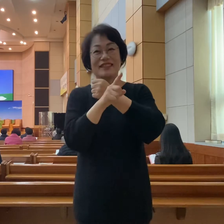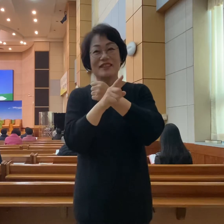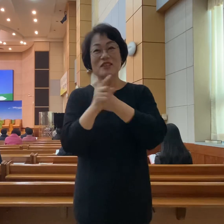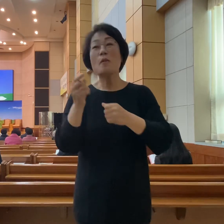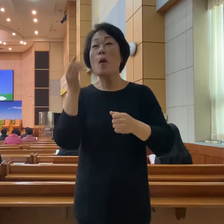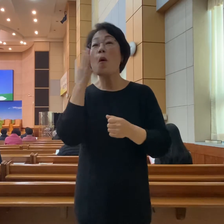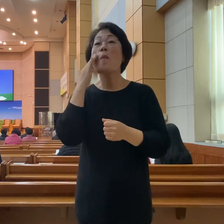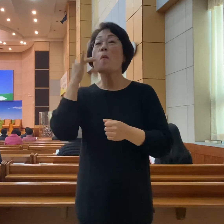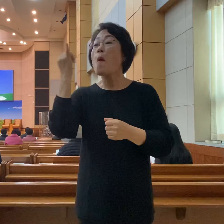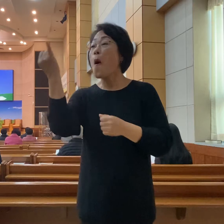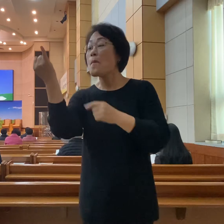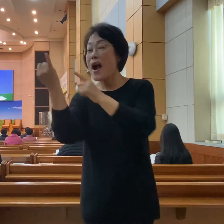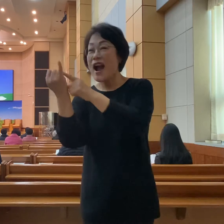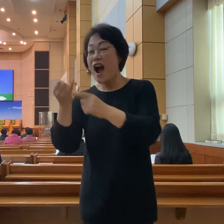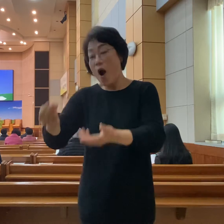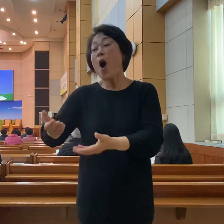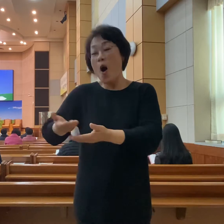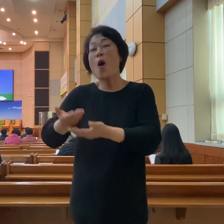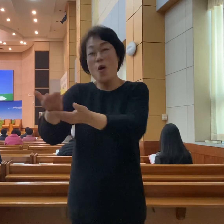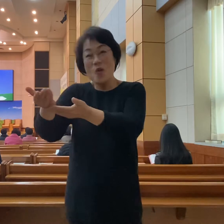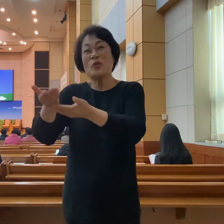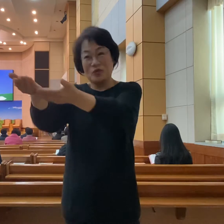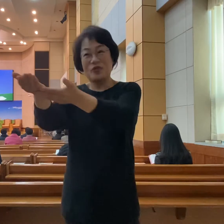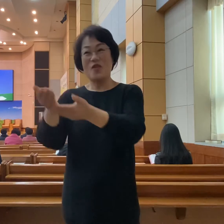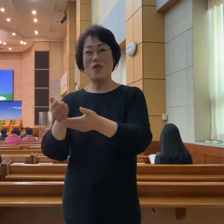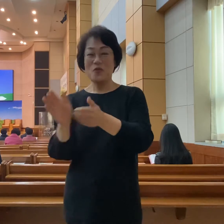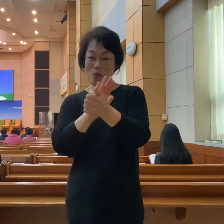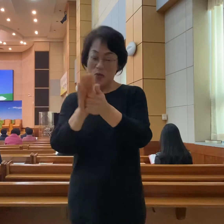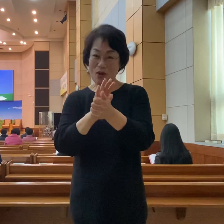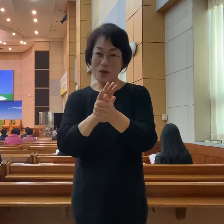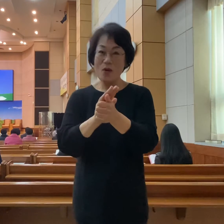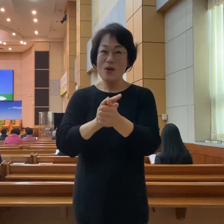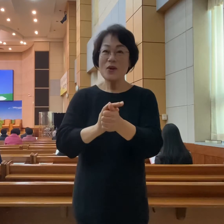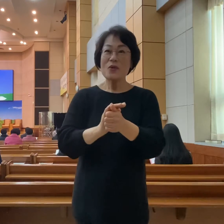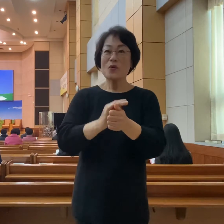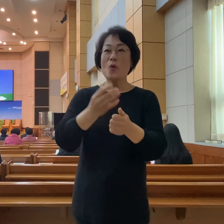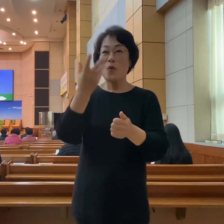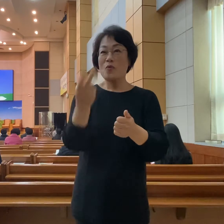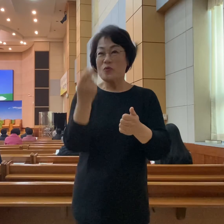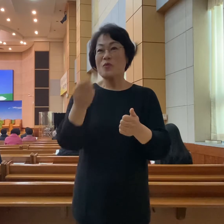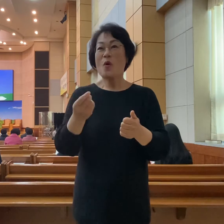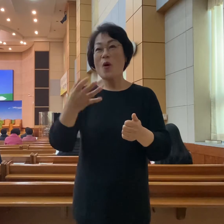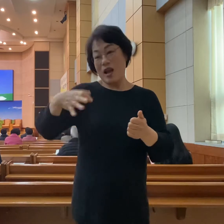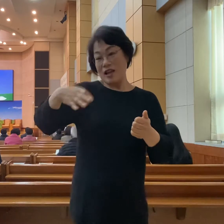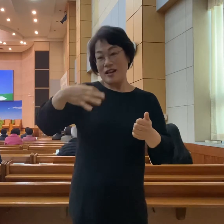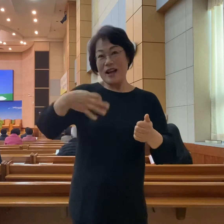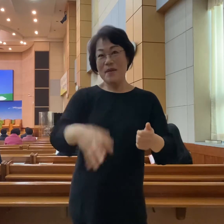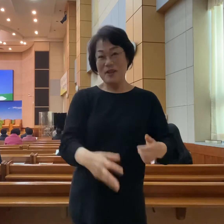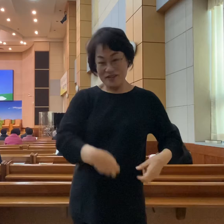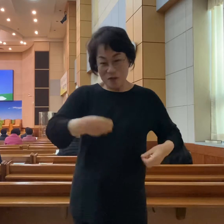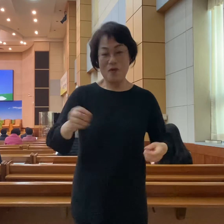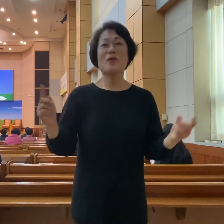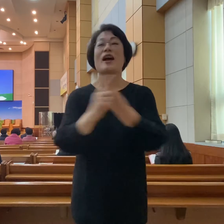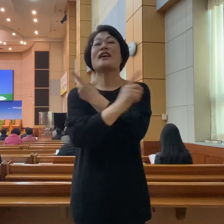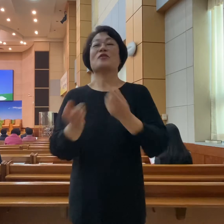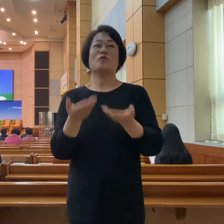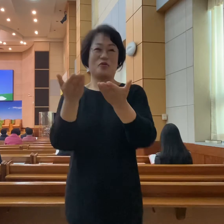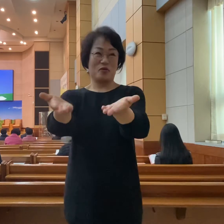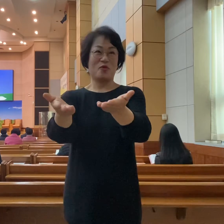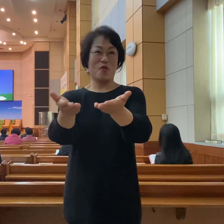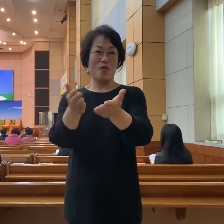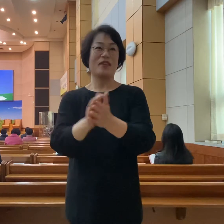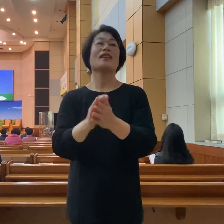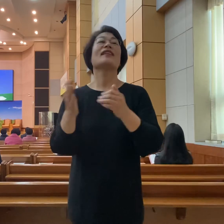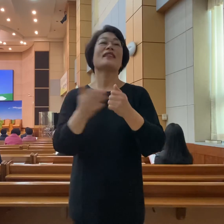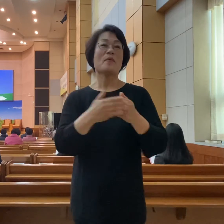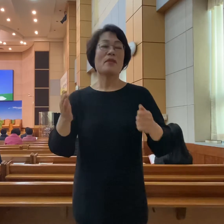모습이지만 대체적으로 잠자는 모습을 본다든지 방긋 한번 웃으면은 막 얼마나